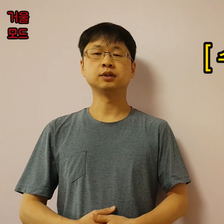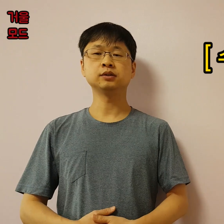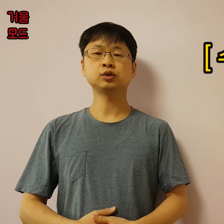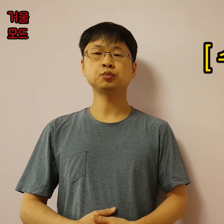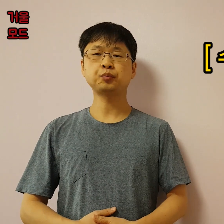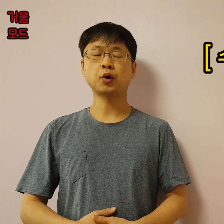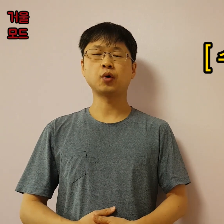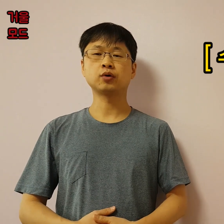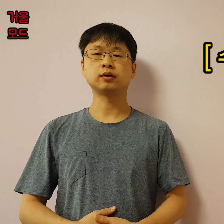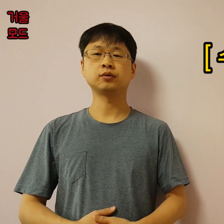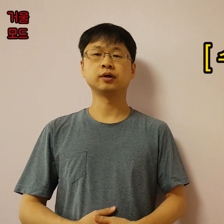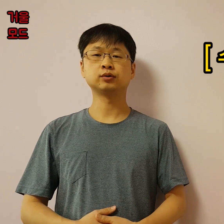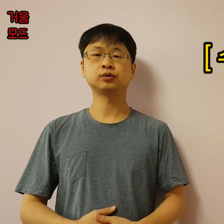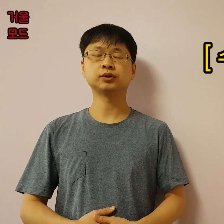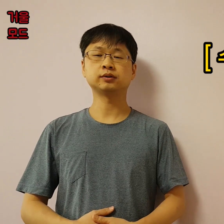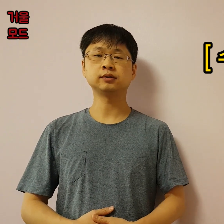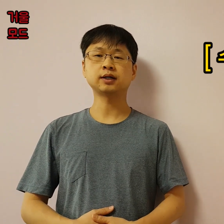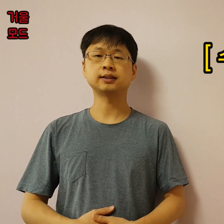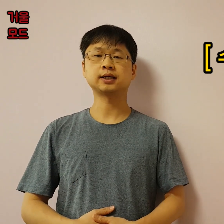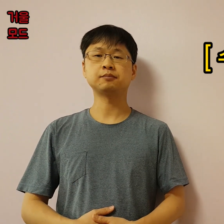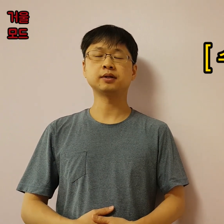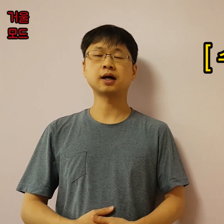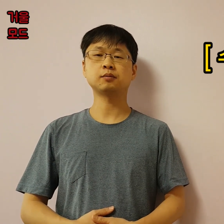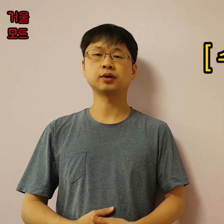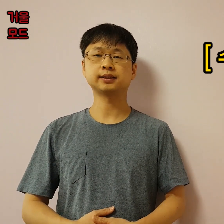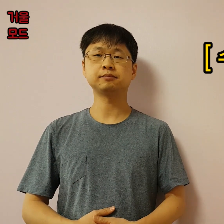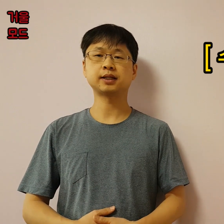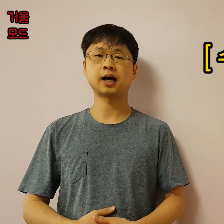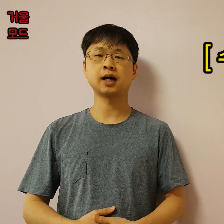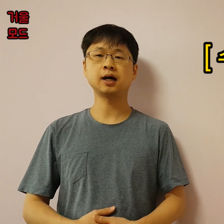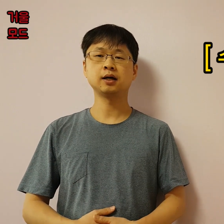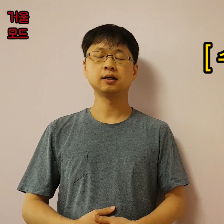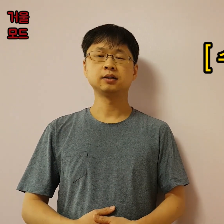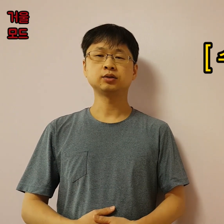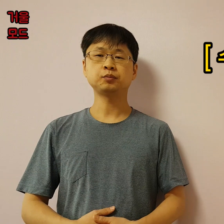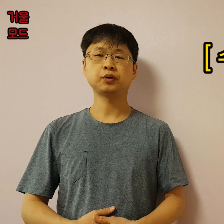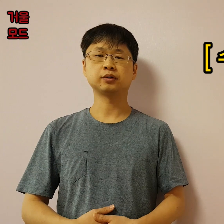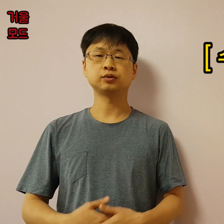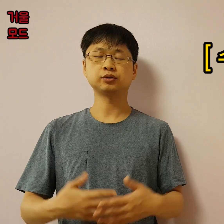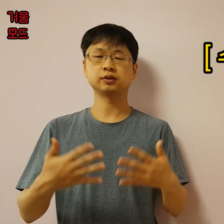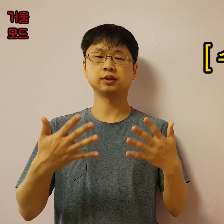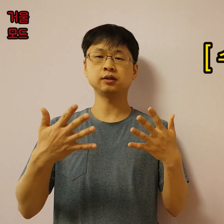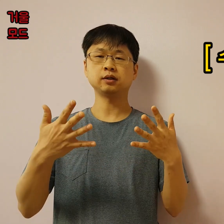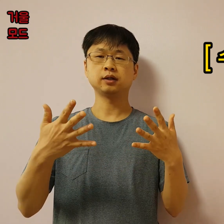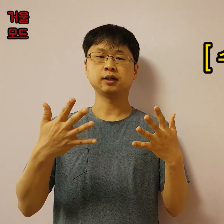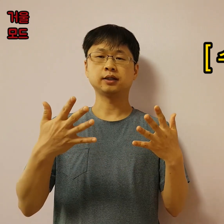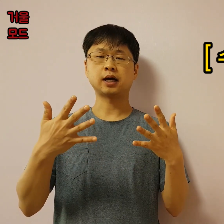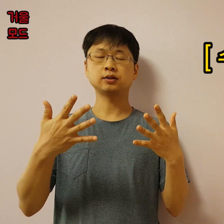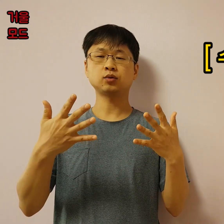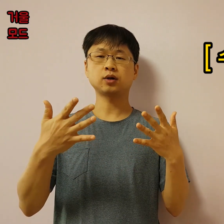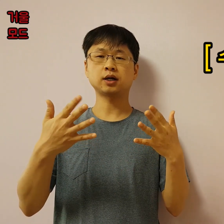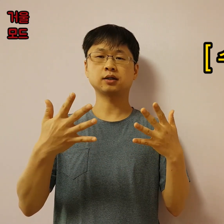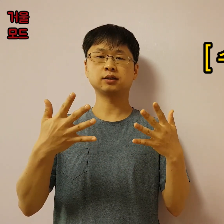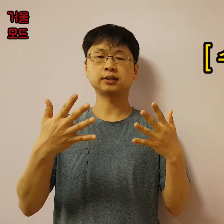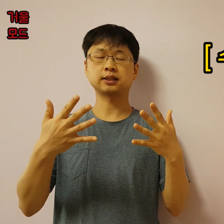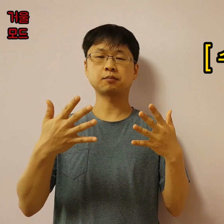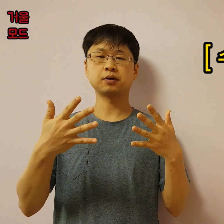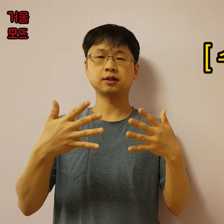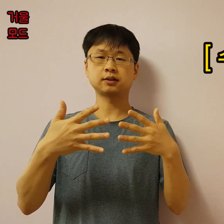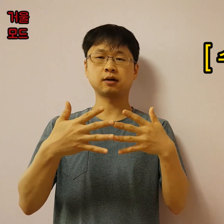다음은 수표 그리고 영수증 같이 한번 알아보겠습니다. 수표 영수증은 양손가락을 살짝